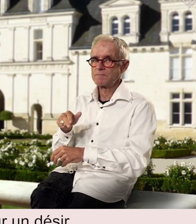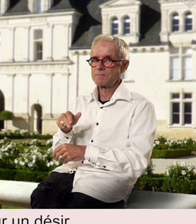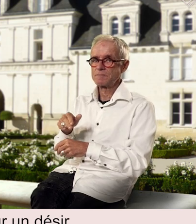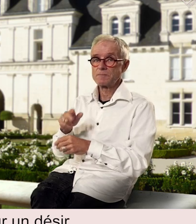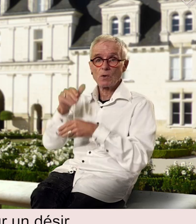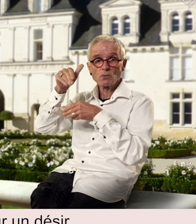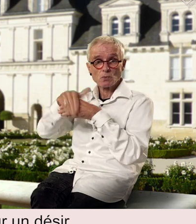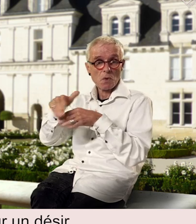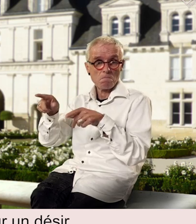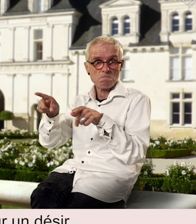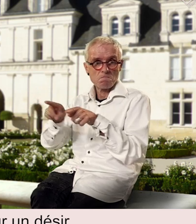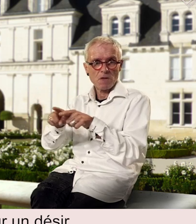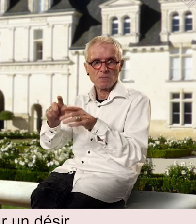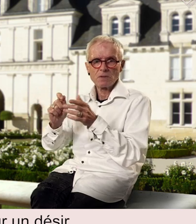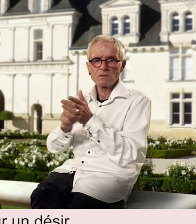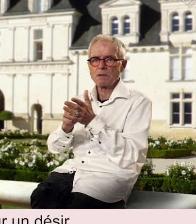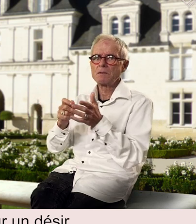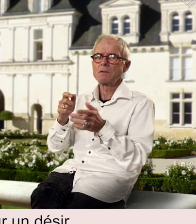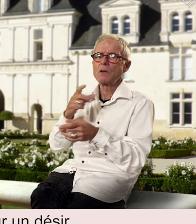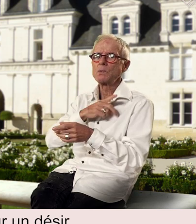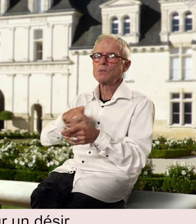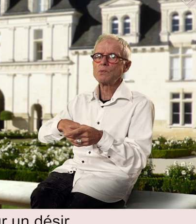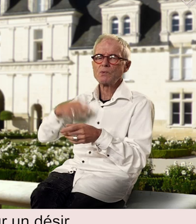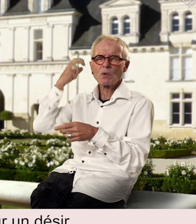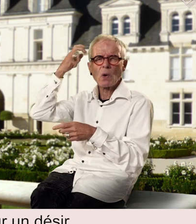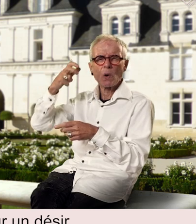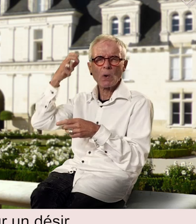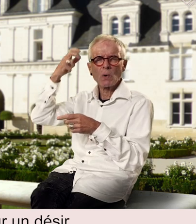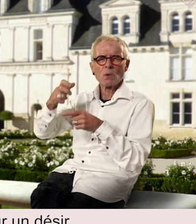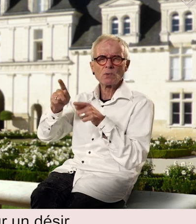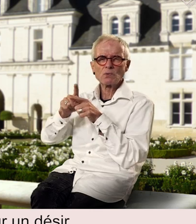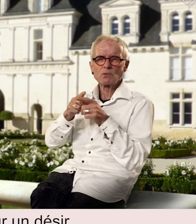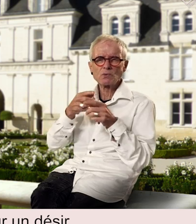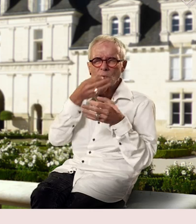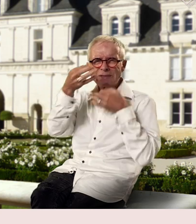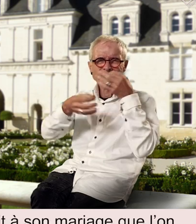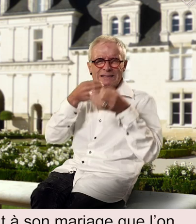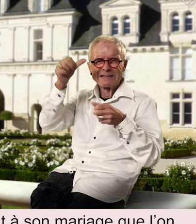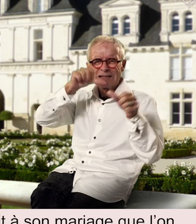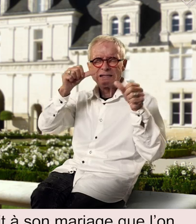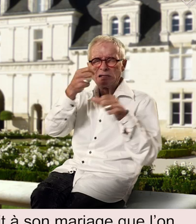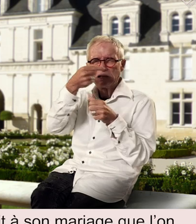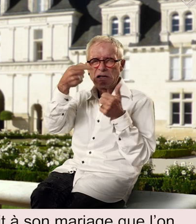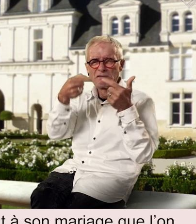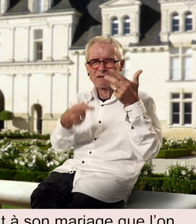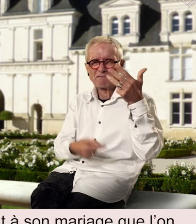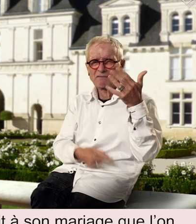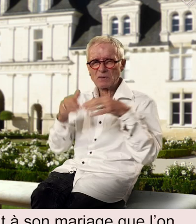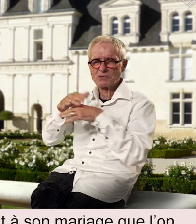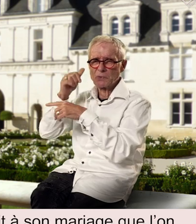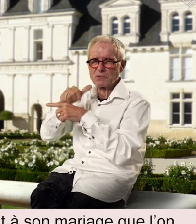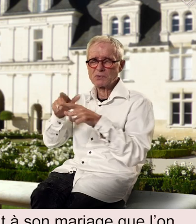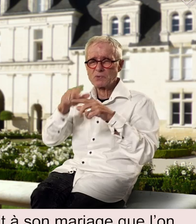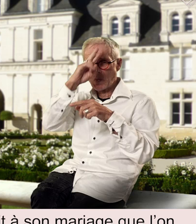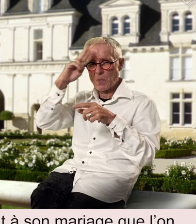Dès le même soir, le duc d'Anjou lui rendit toutes sortes de mauvais offices auprès du roi. Il lui persuada que jamais madame